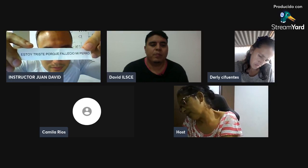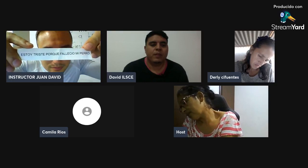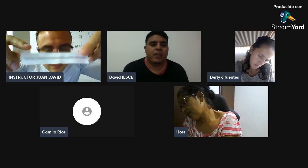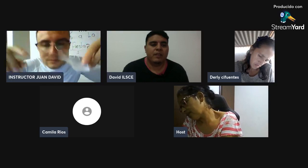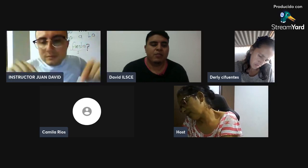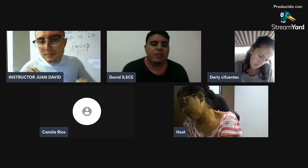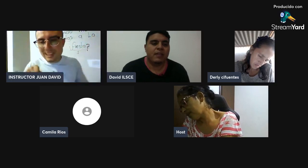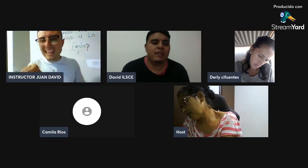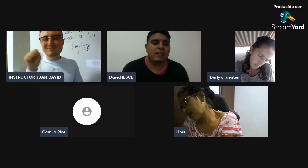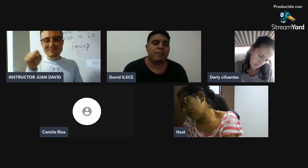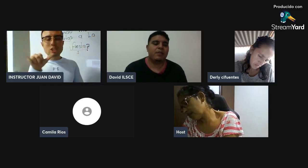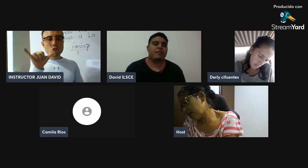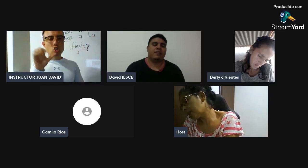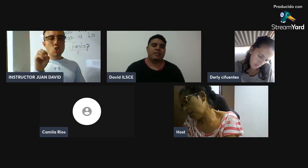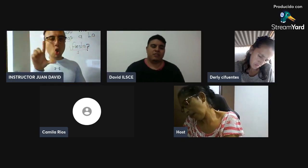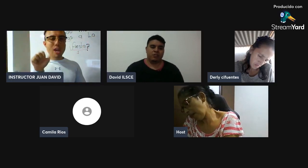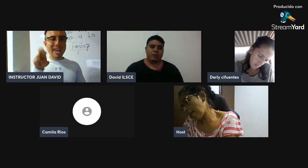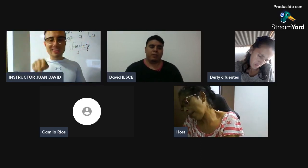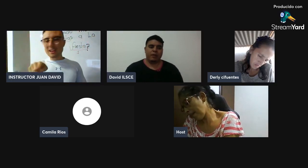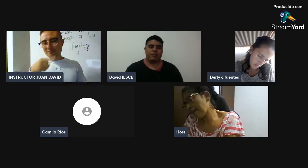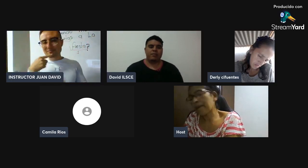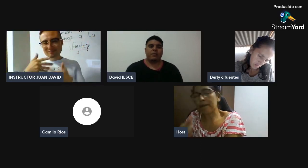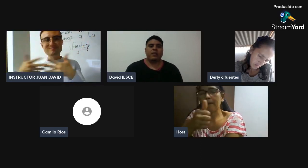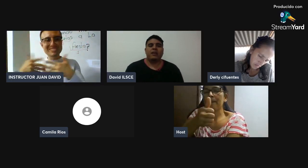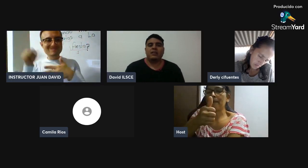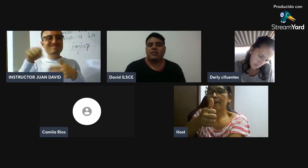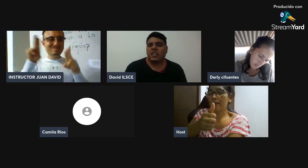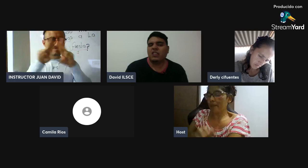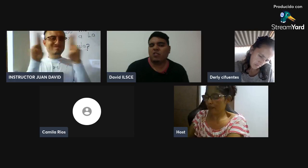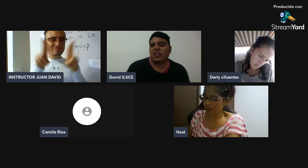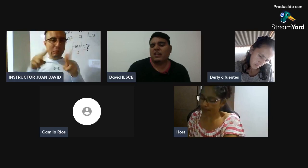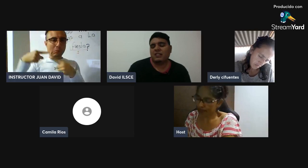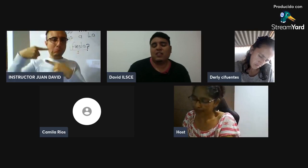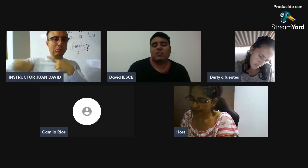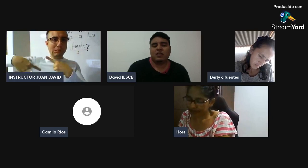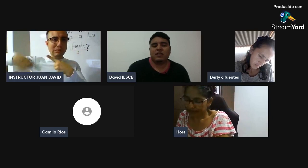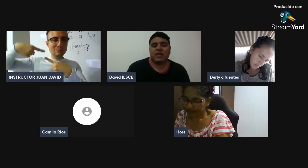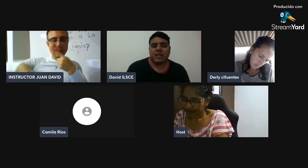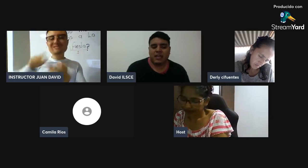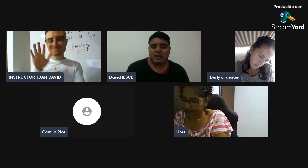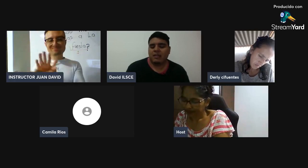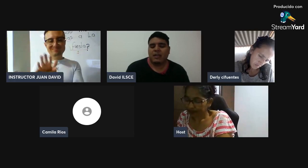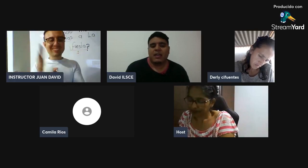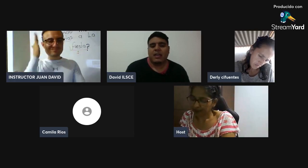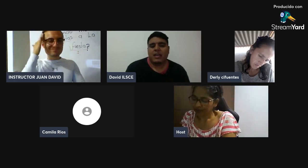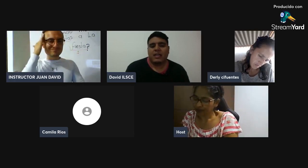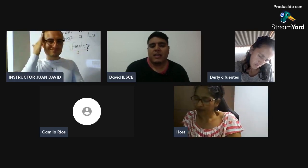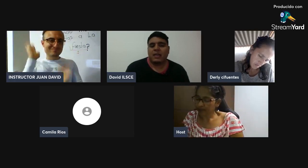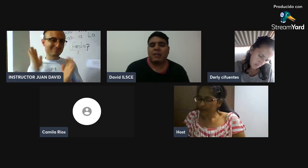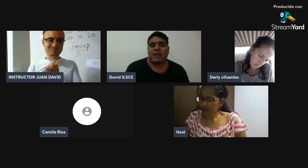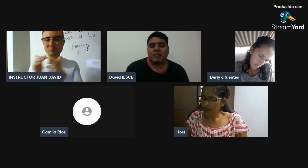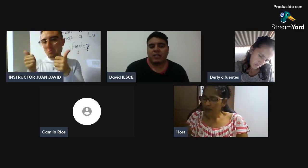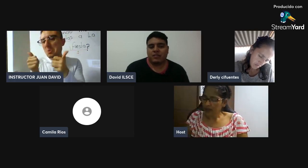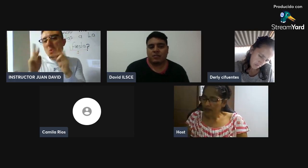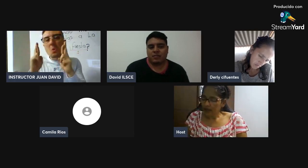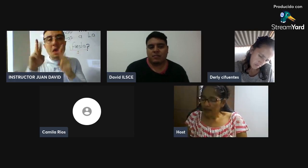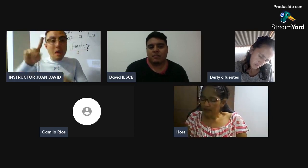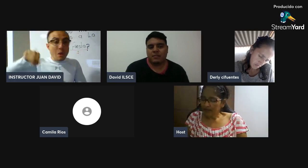estoy triste porque falleció mi perro si yolanda si nos dice que tiene una conexión sí